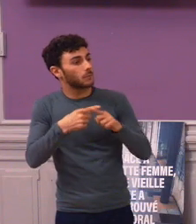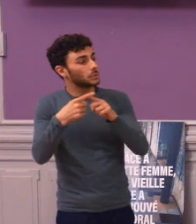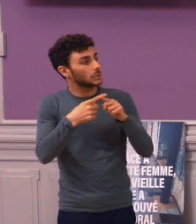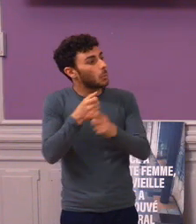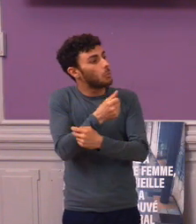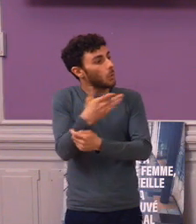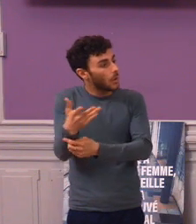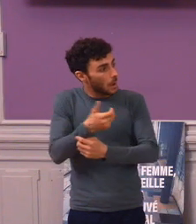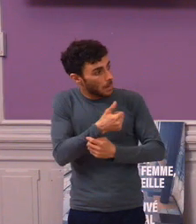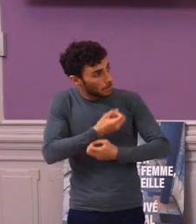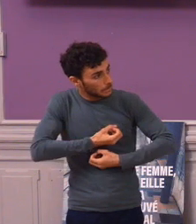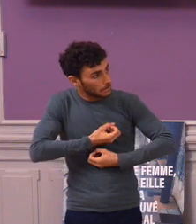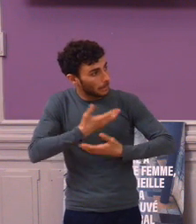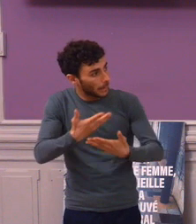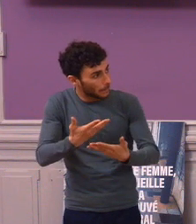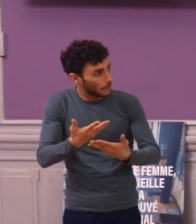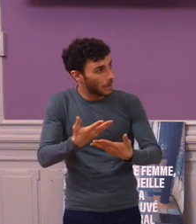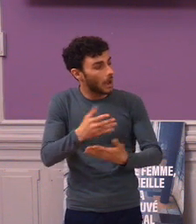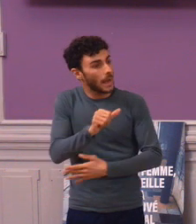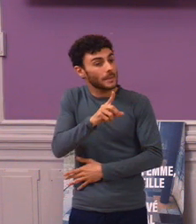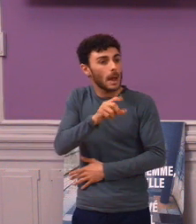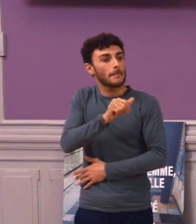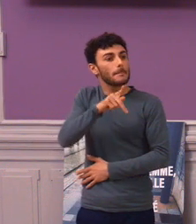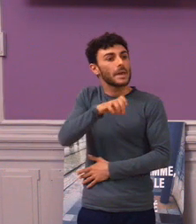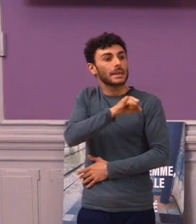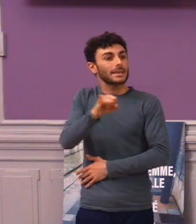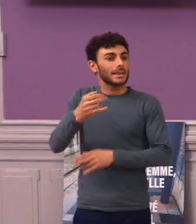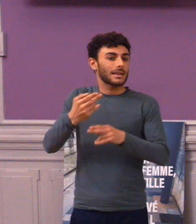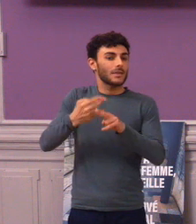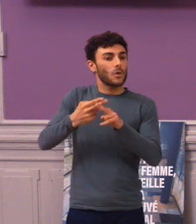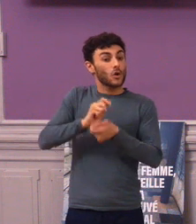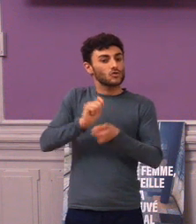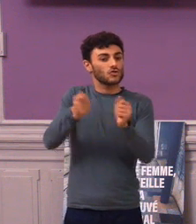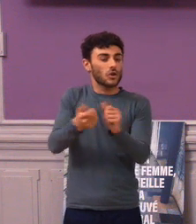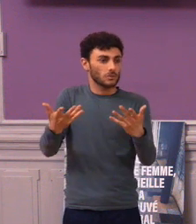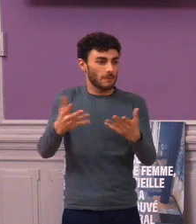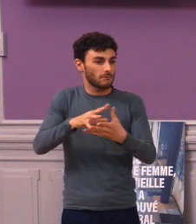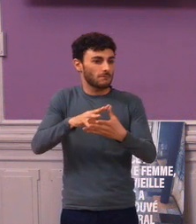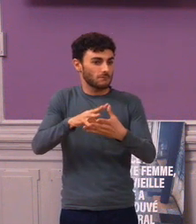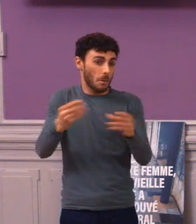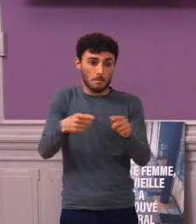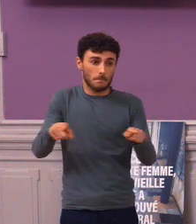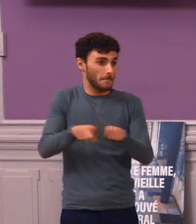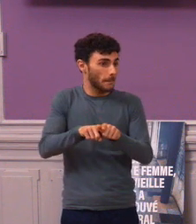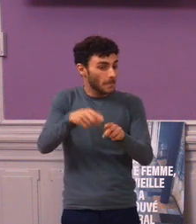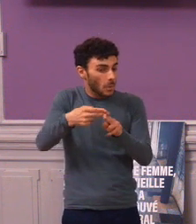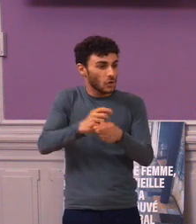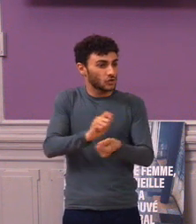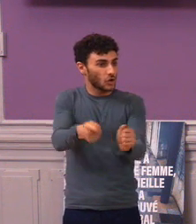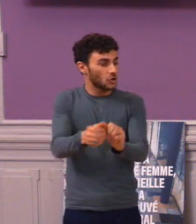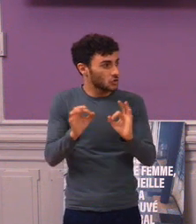ex ADAPEI même s'il a des pays existent toujours mais sous une autre forme et un autre projet associatif on est bien d'accord j'ai bien tenu